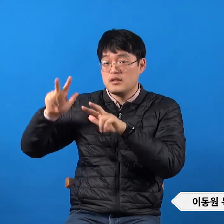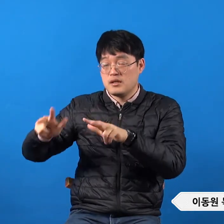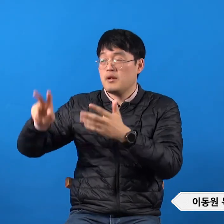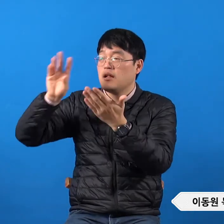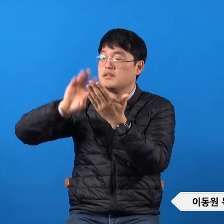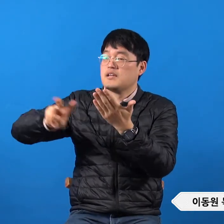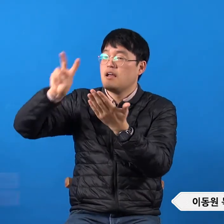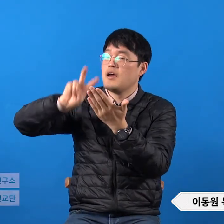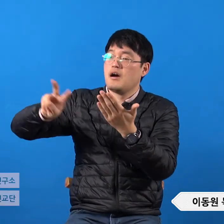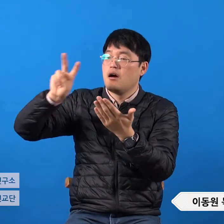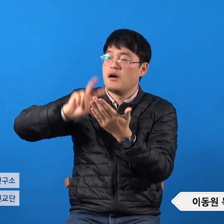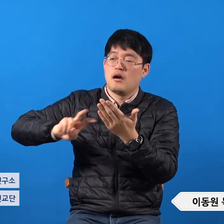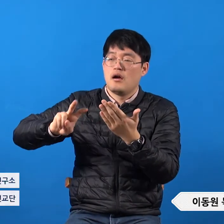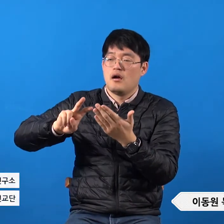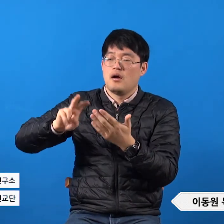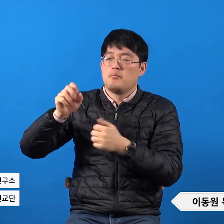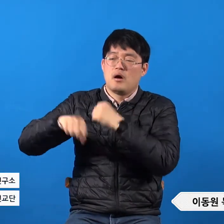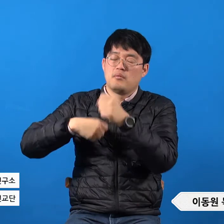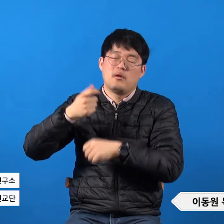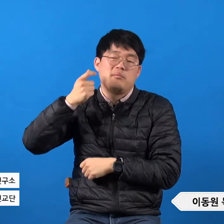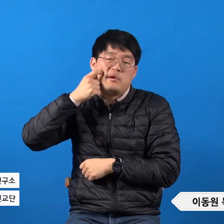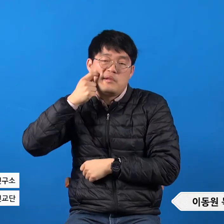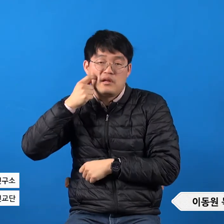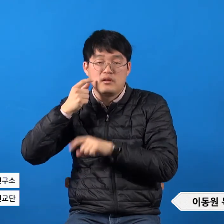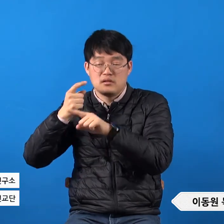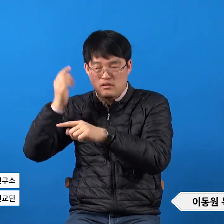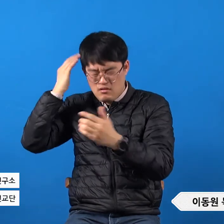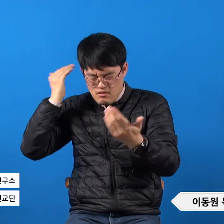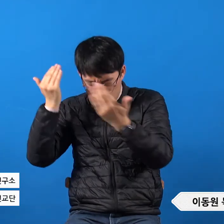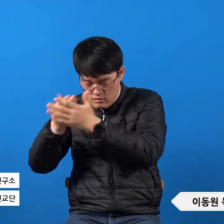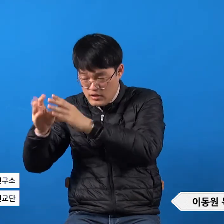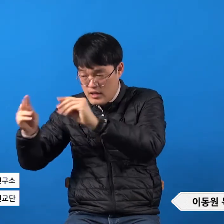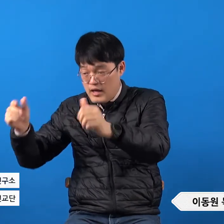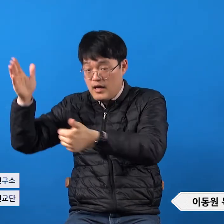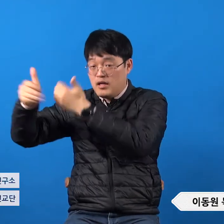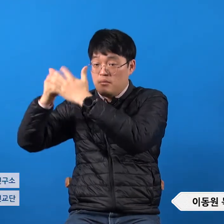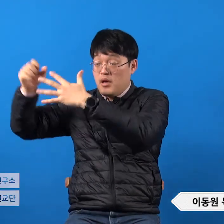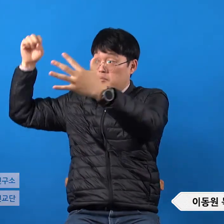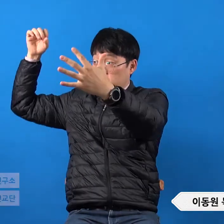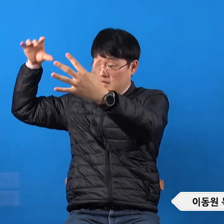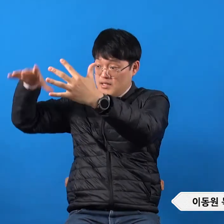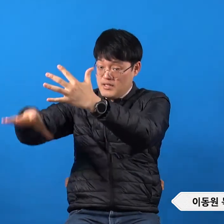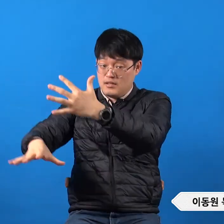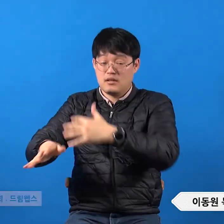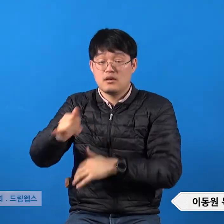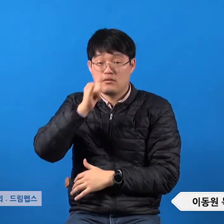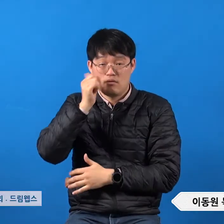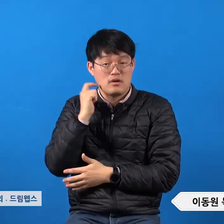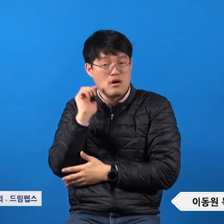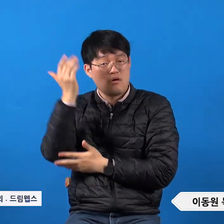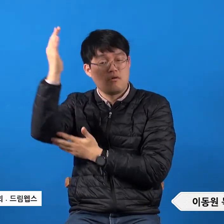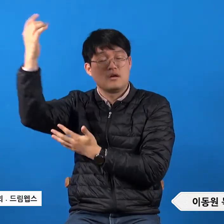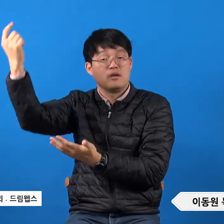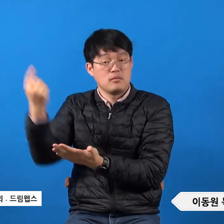이 찬양을 마음대로 부를 수 있는 그 어두움 속에 하나님의 빛이 임하도록, 하나님의